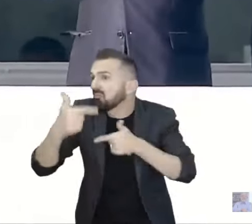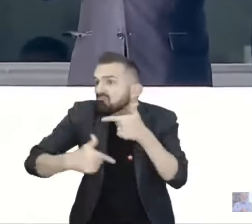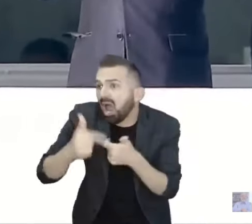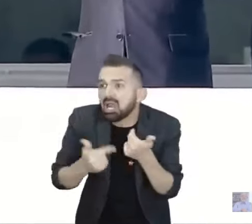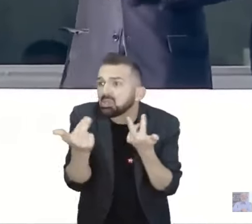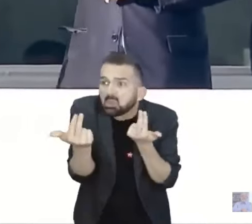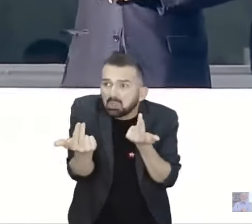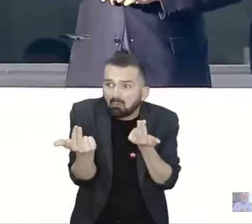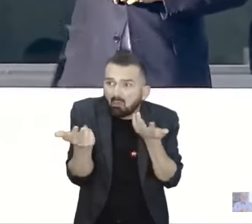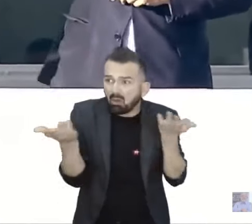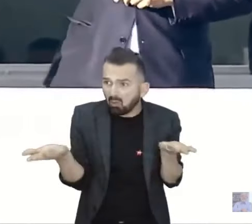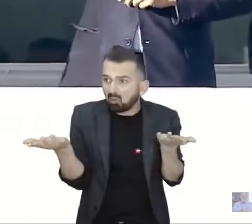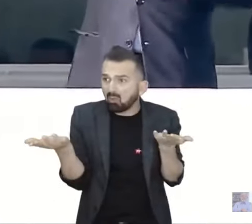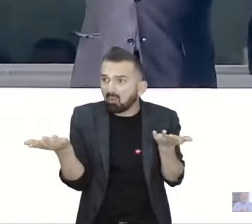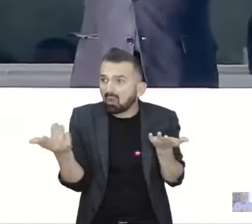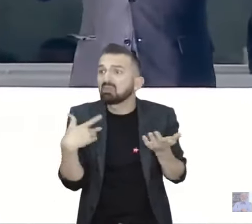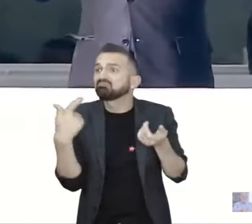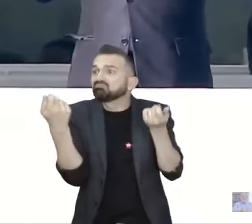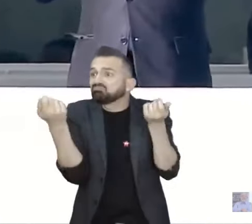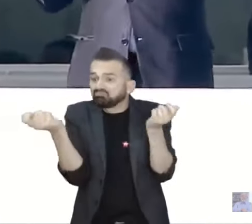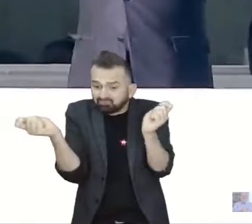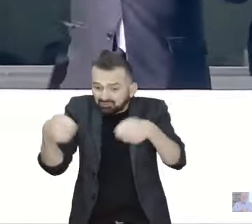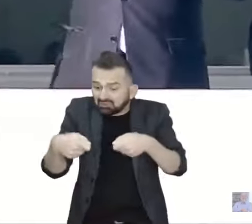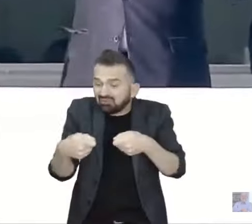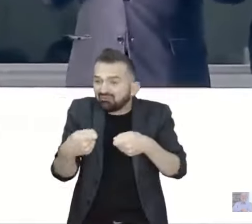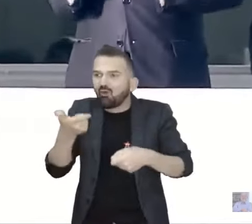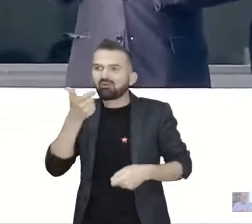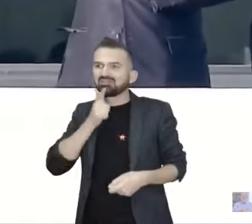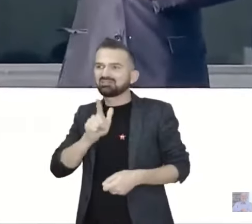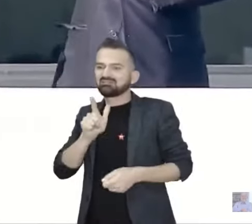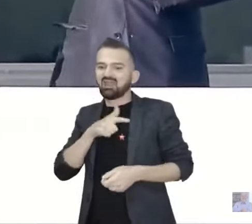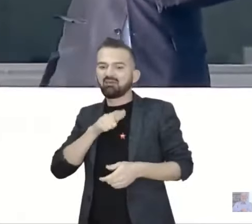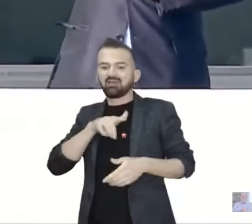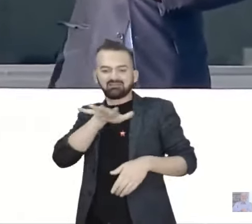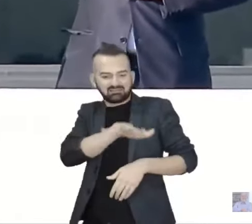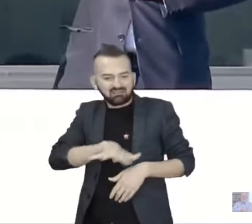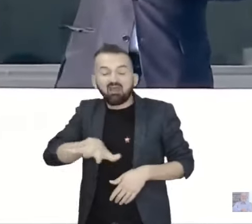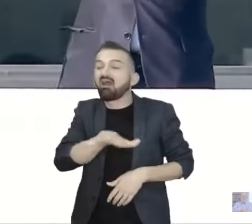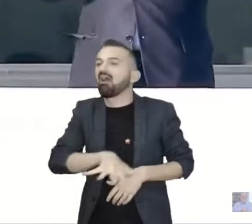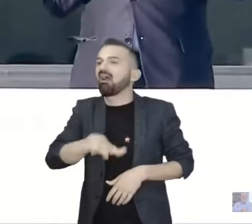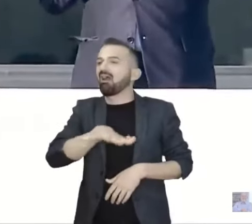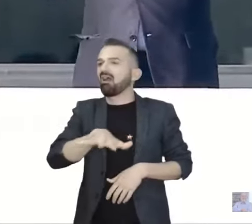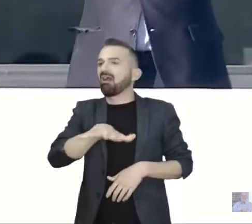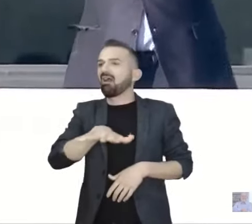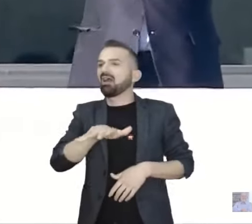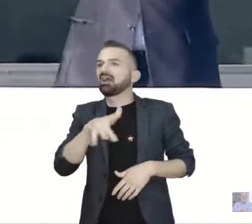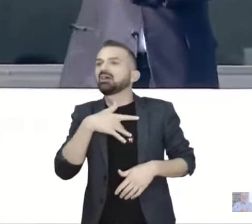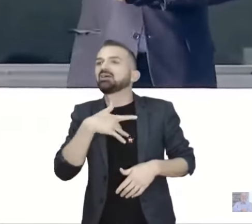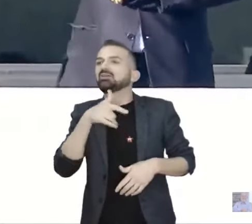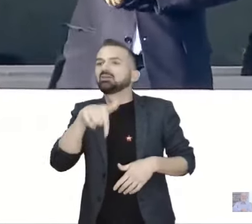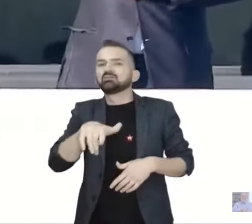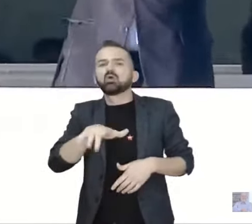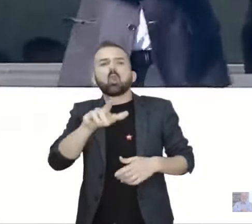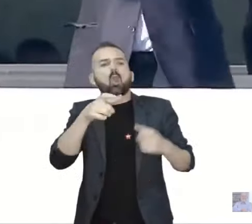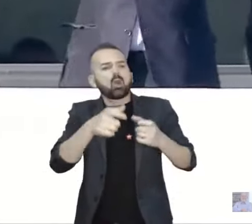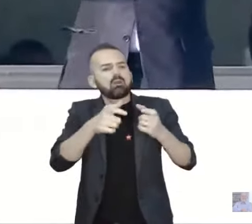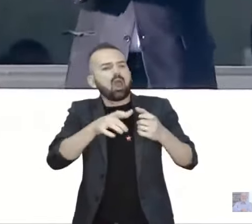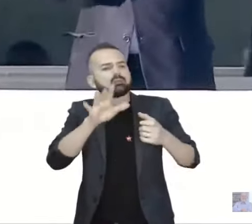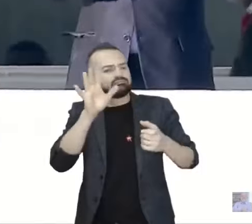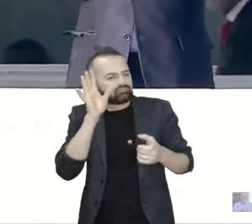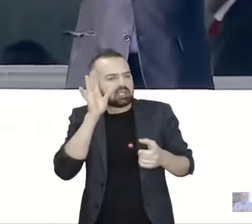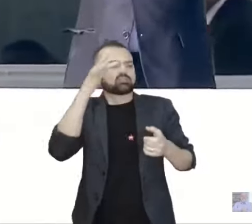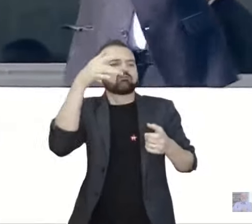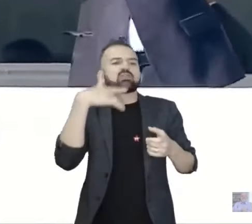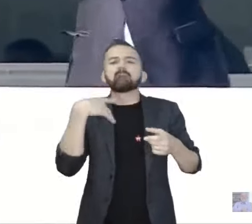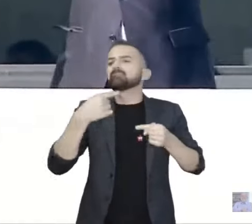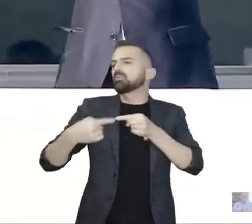precisam conquistar cada vez mais espaço nas instâncias decisórias deste país, na política, na